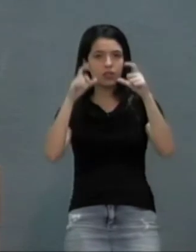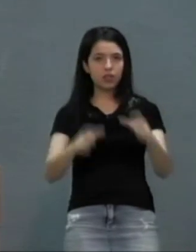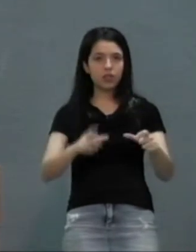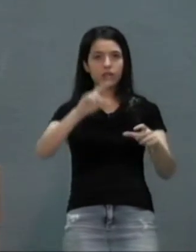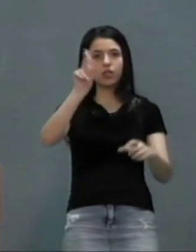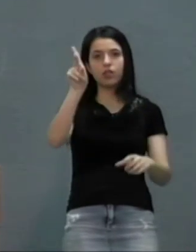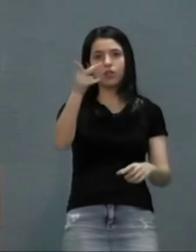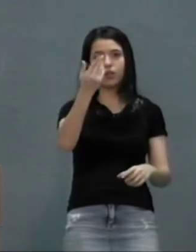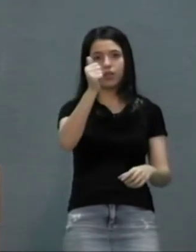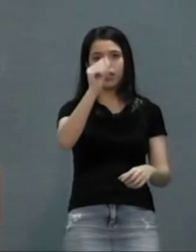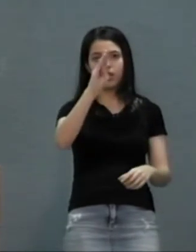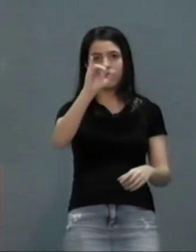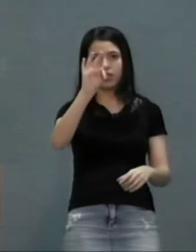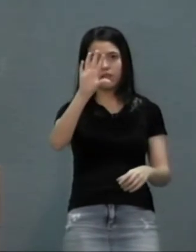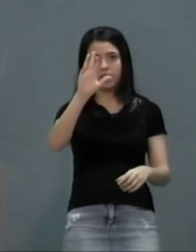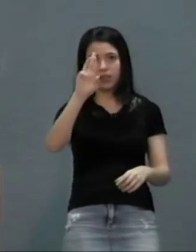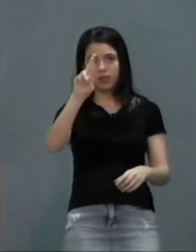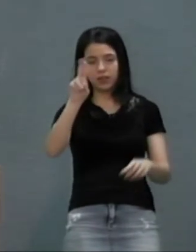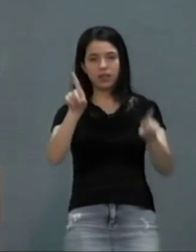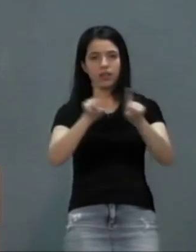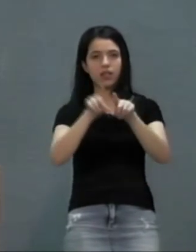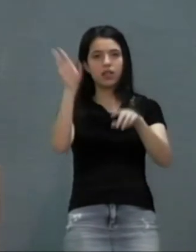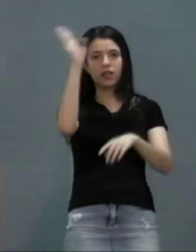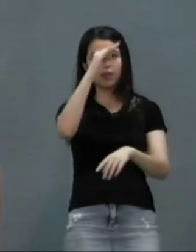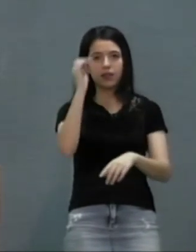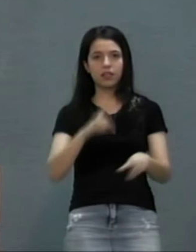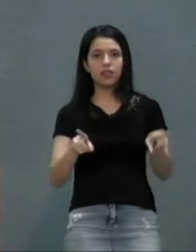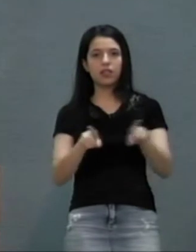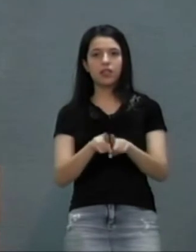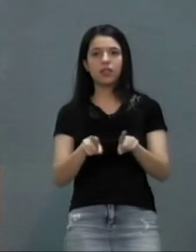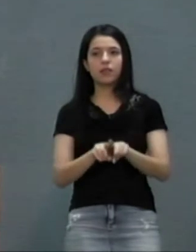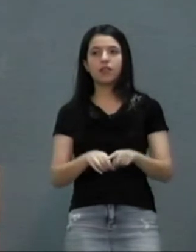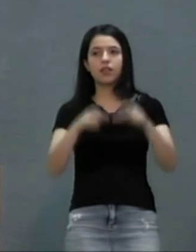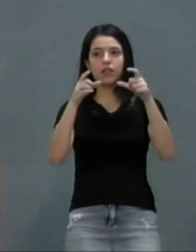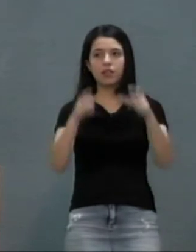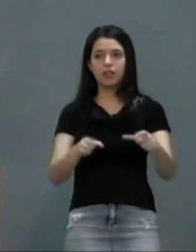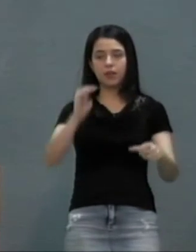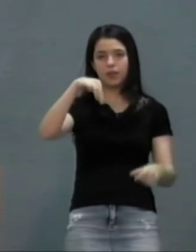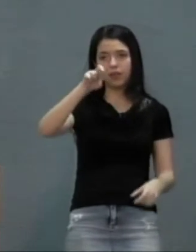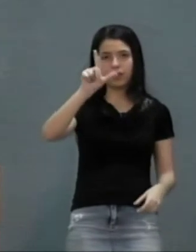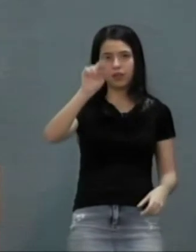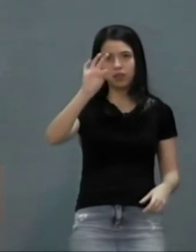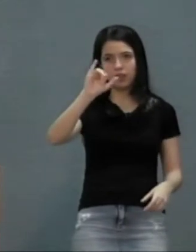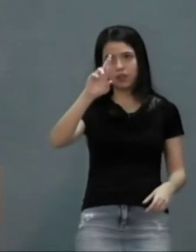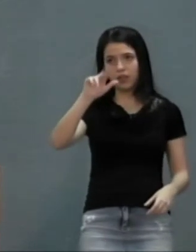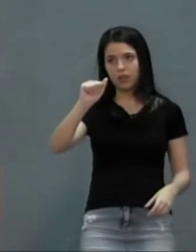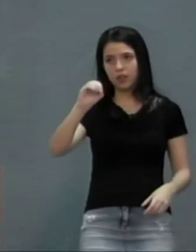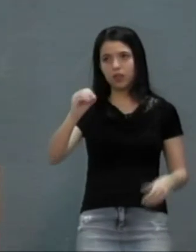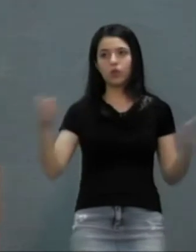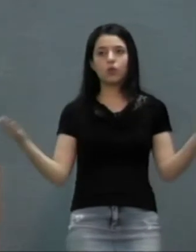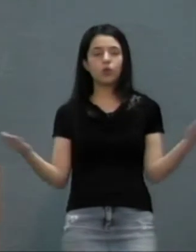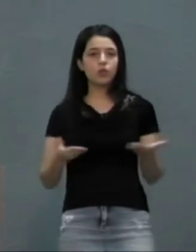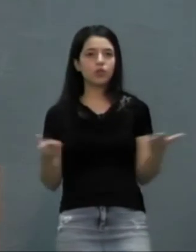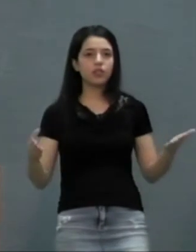lançada hoje. Como estive visitando Habitat Brasil e Motocross, realmente o bairro está infectado de lixo para todo lado.